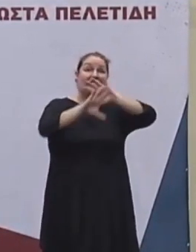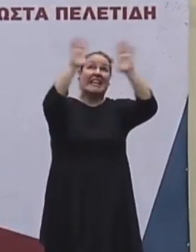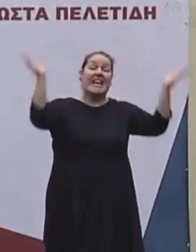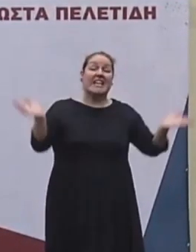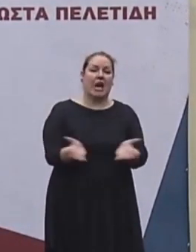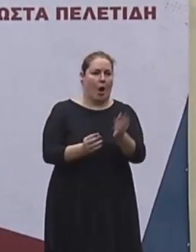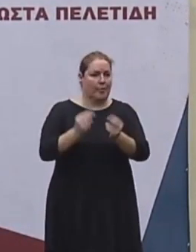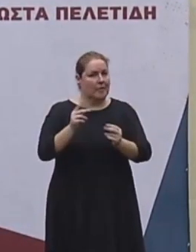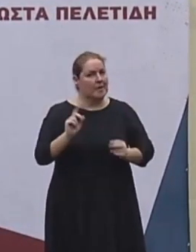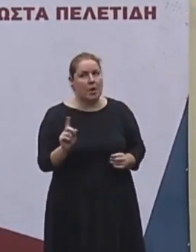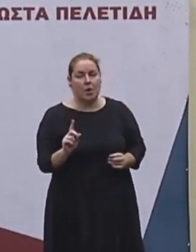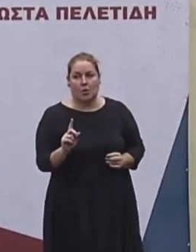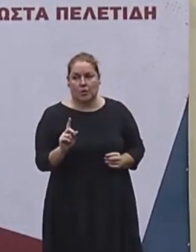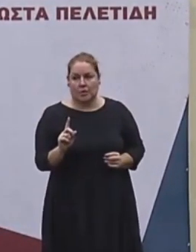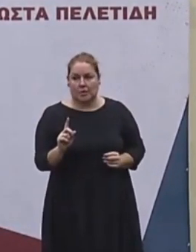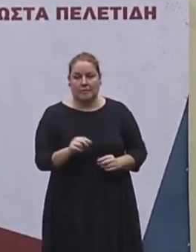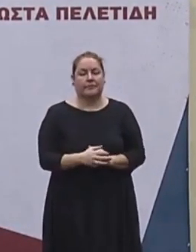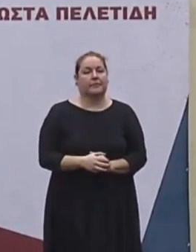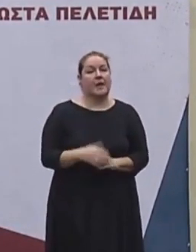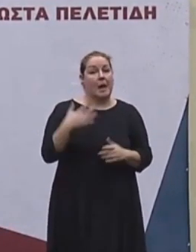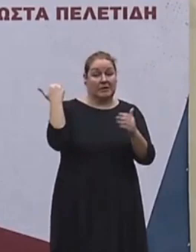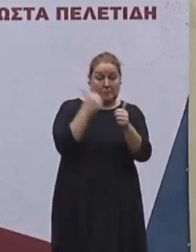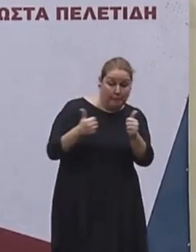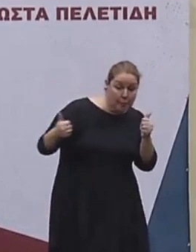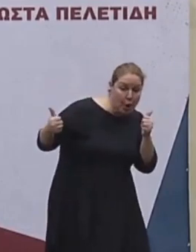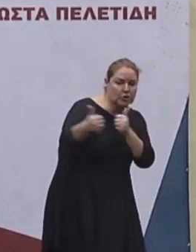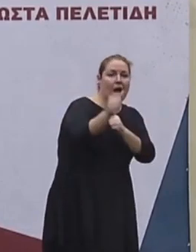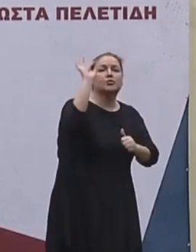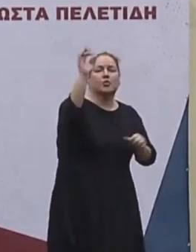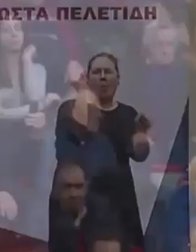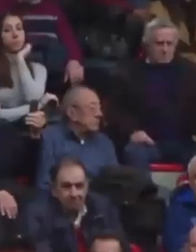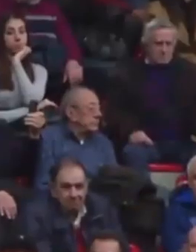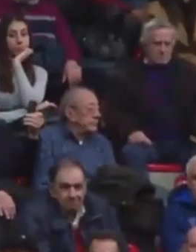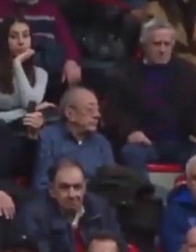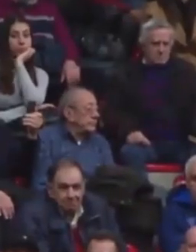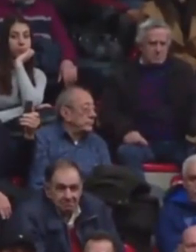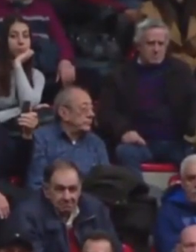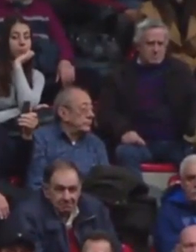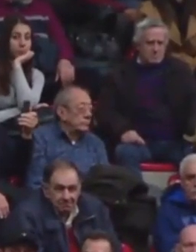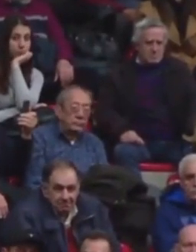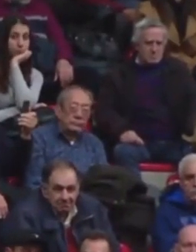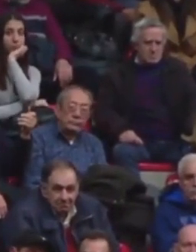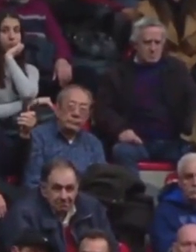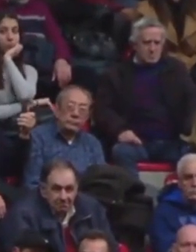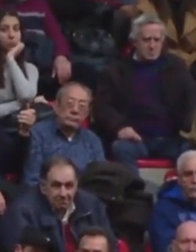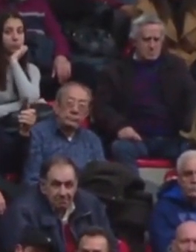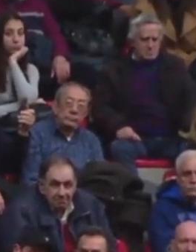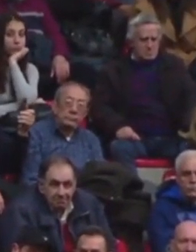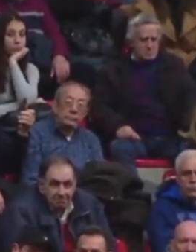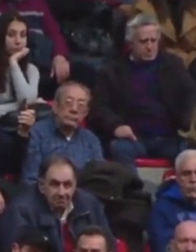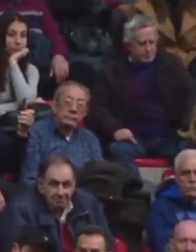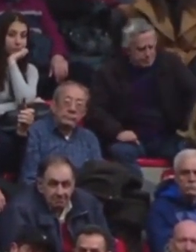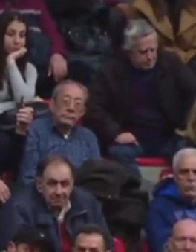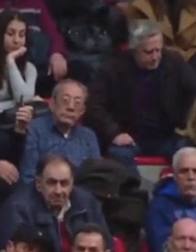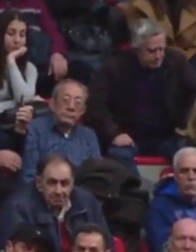γενικά. Μπήκαμε μπροστά για τη δουλειά, για το μεροκάματο, για το σύνολο των αναγκών